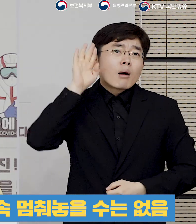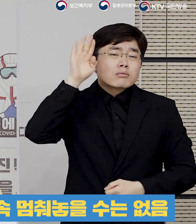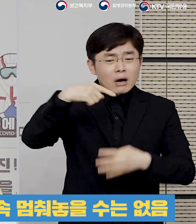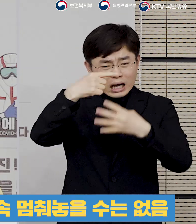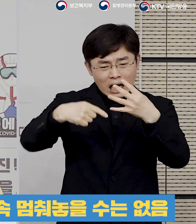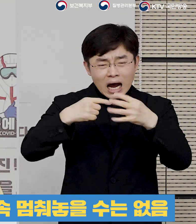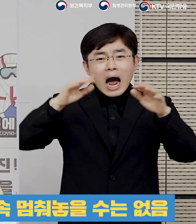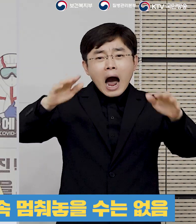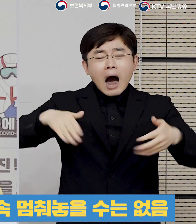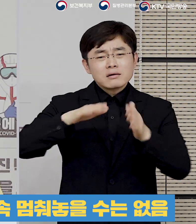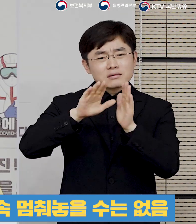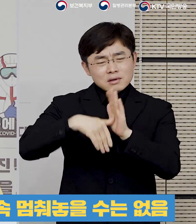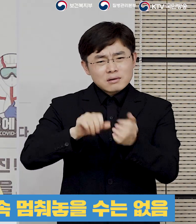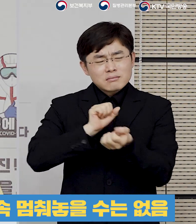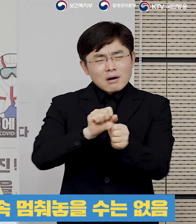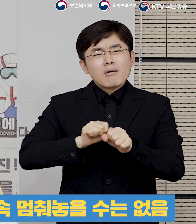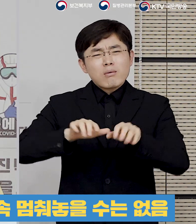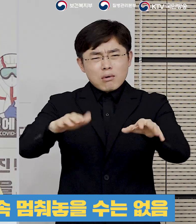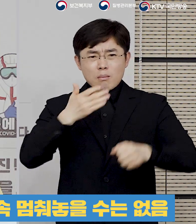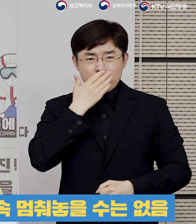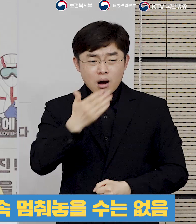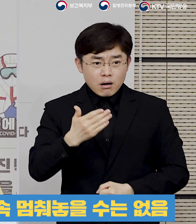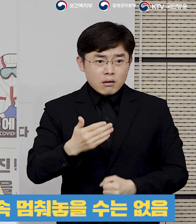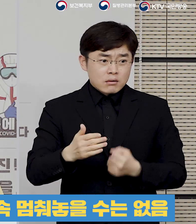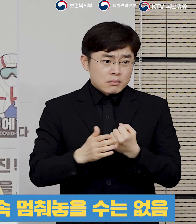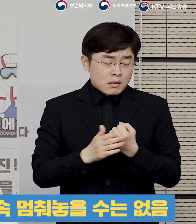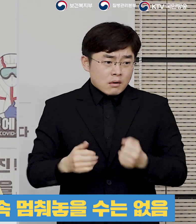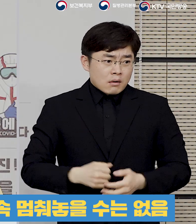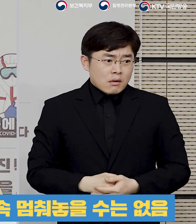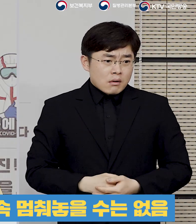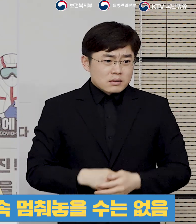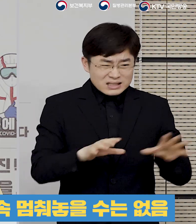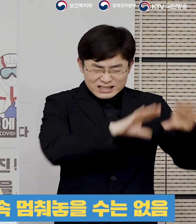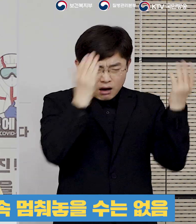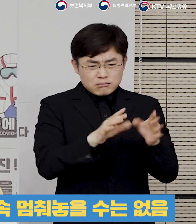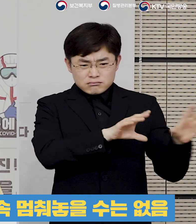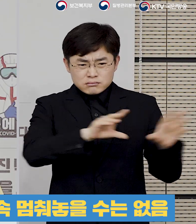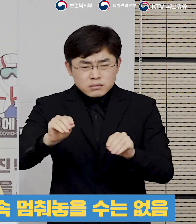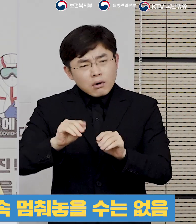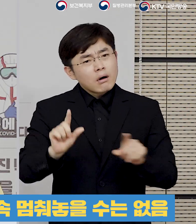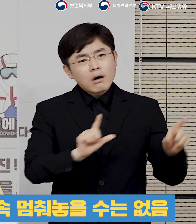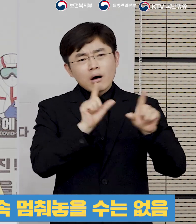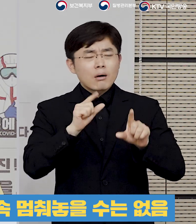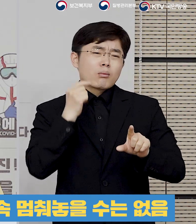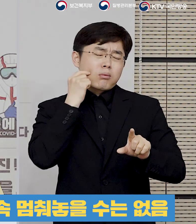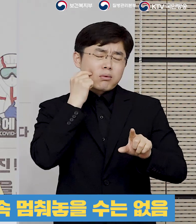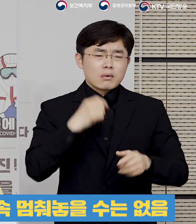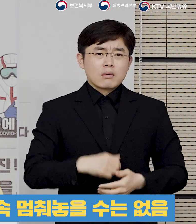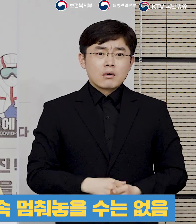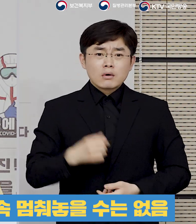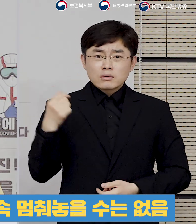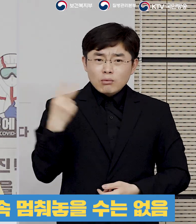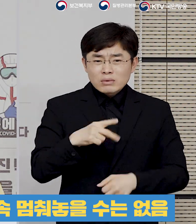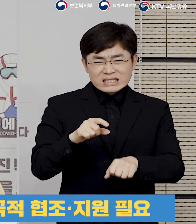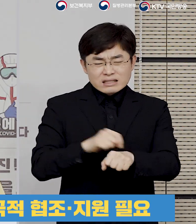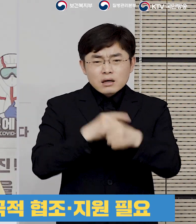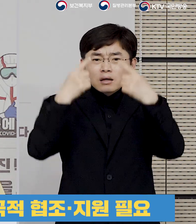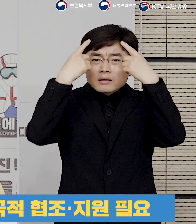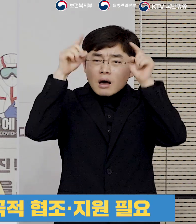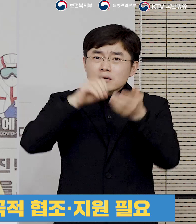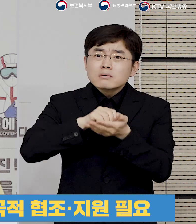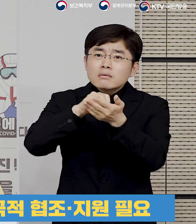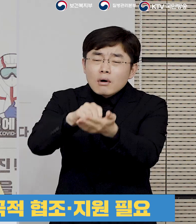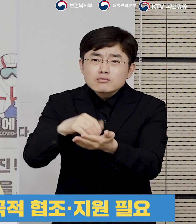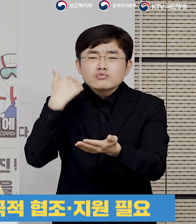모르며 가을 재유행까지 언급되고 있는 점을 감안할 때 일상을 계속 멈춘 채로 살아갈 수는 없습니다.